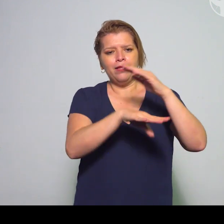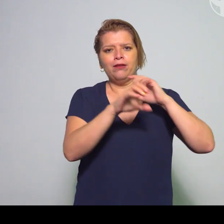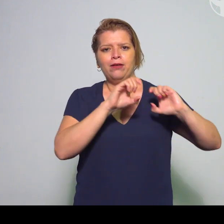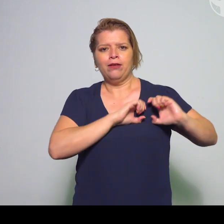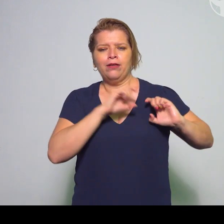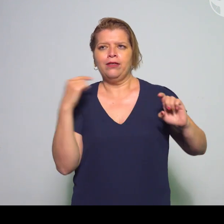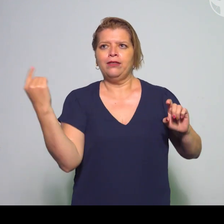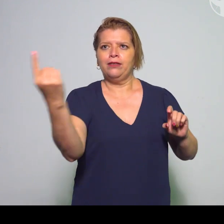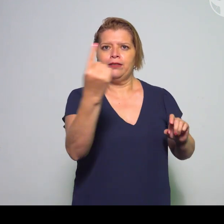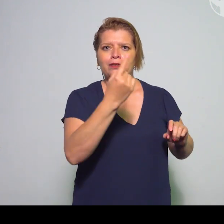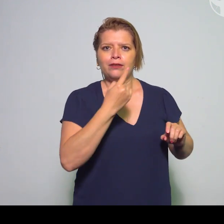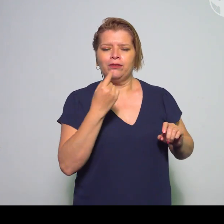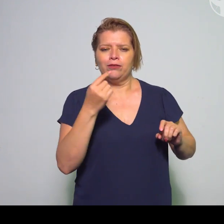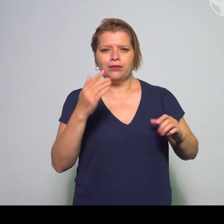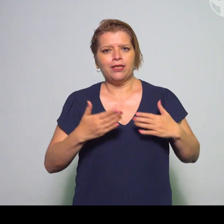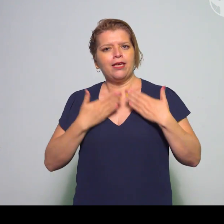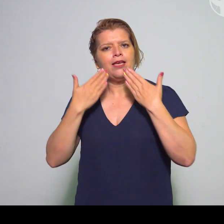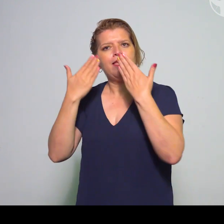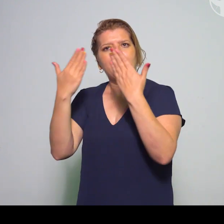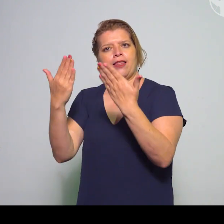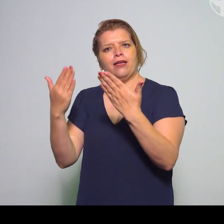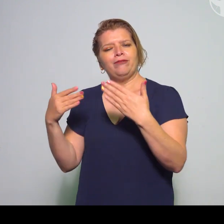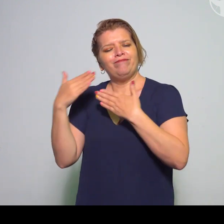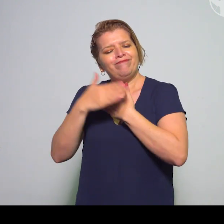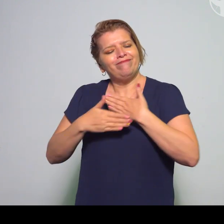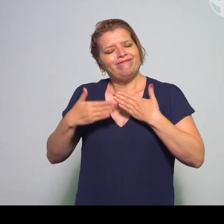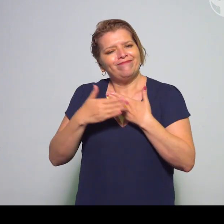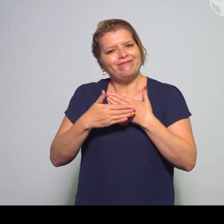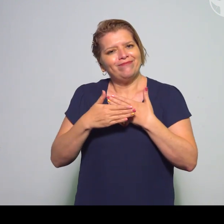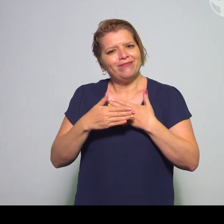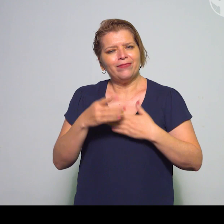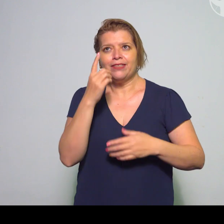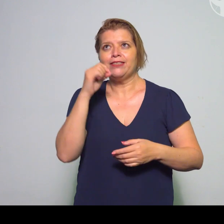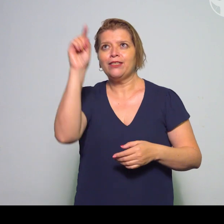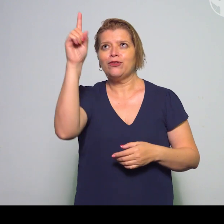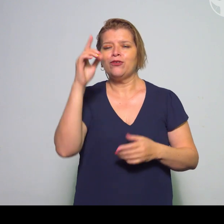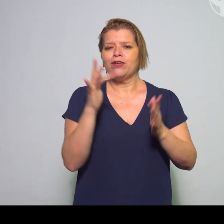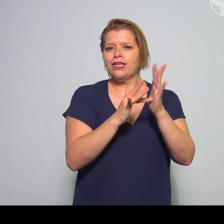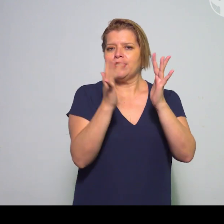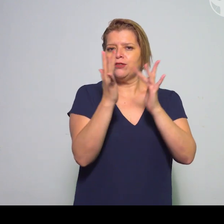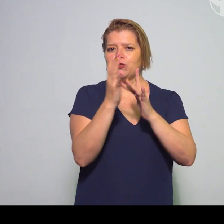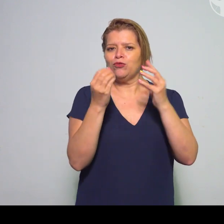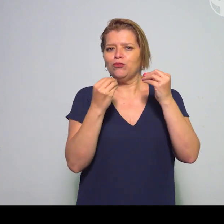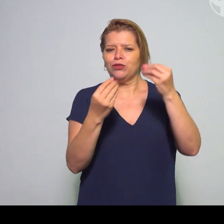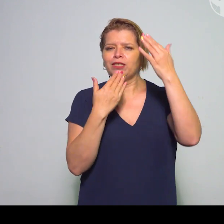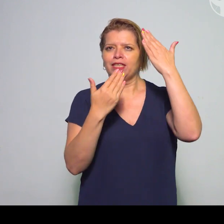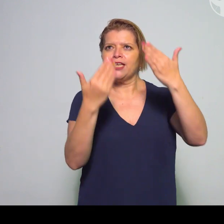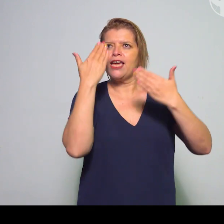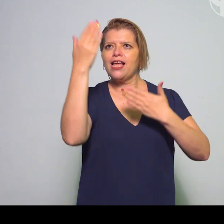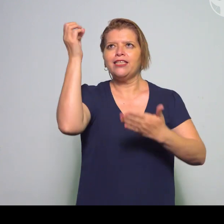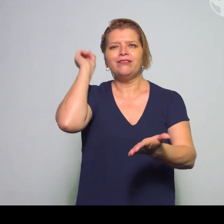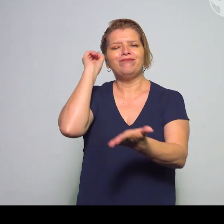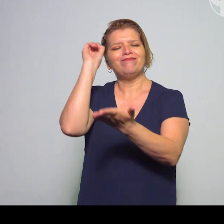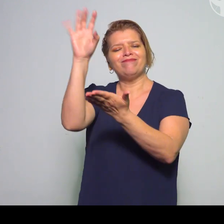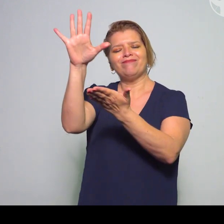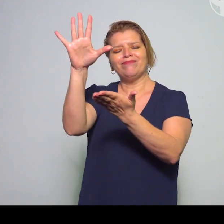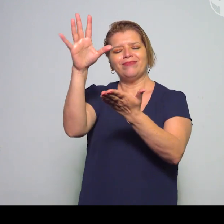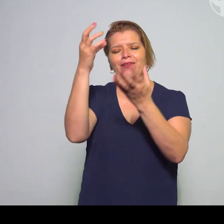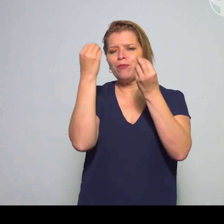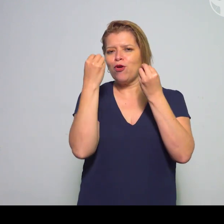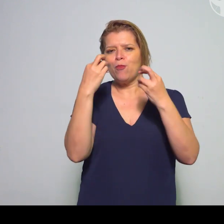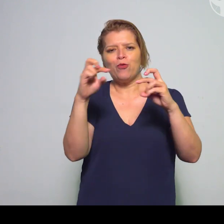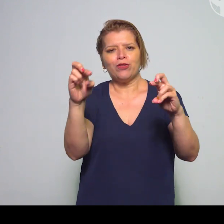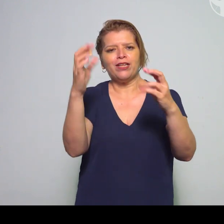sobreabunda, pero también en el corazón de todos los que con generosidad hoy van a ofrendar. Señor Jesús, te damos gracias,